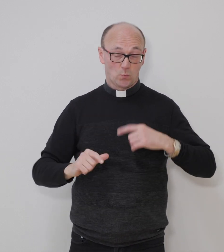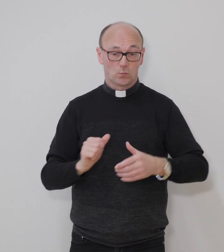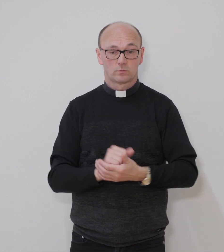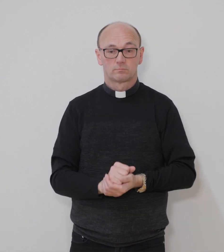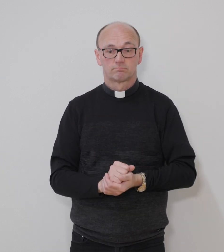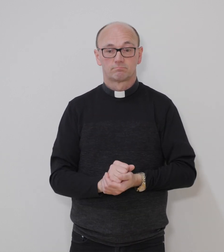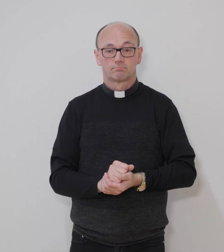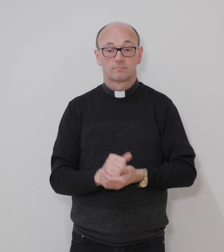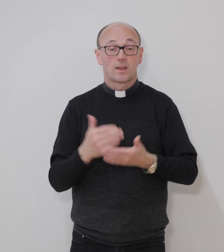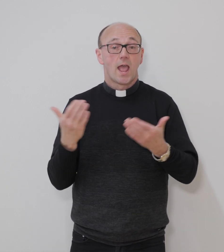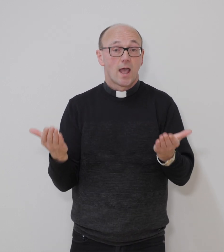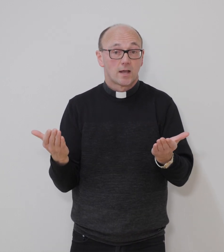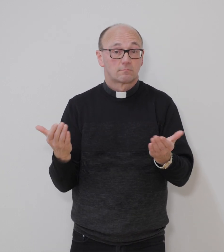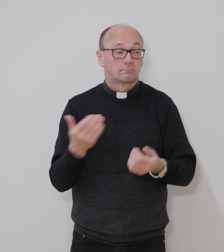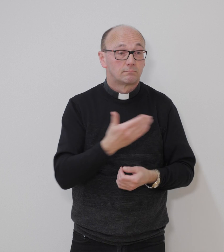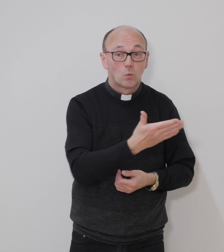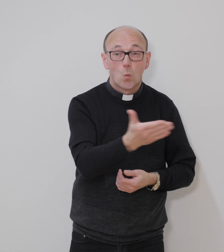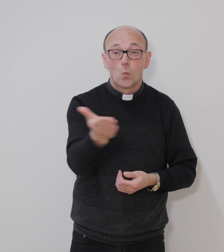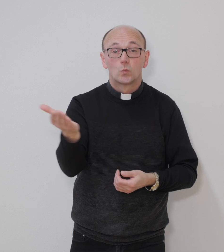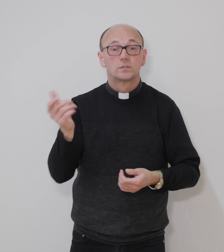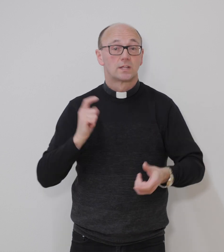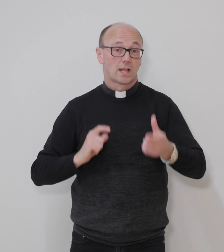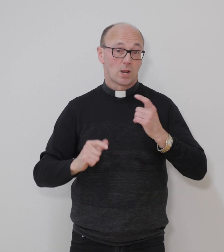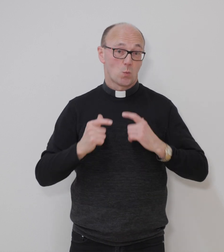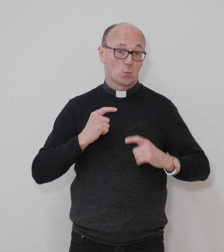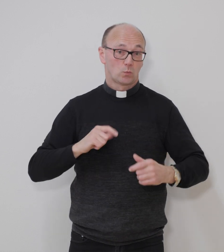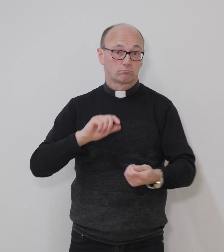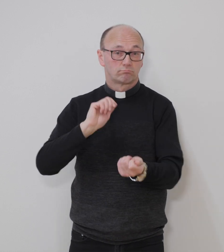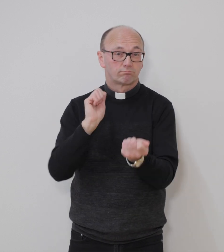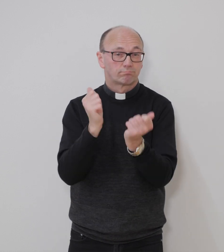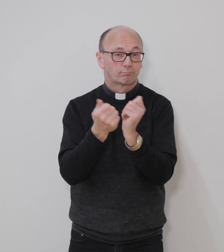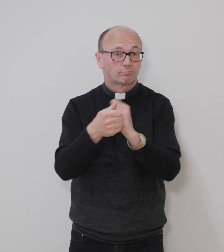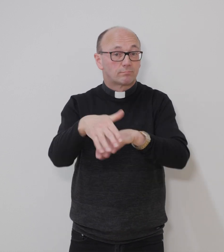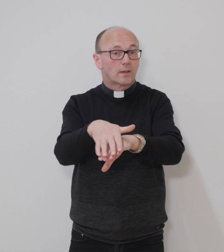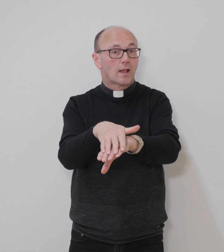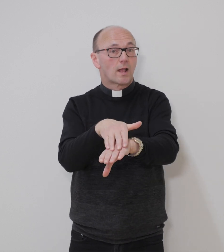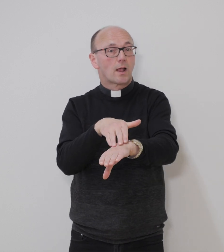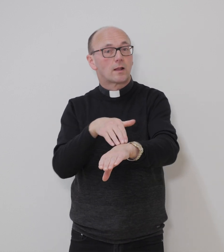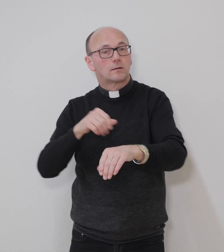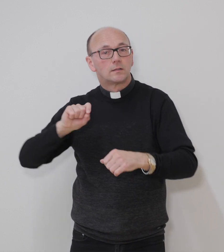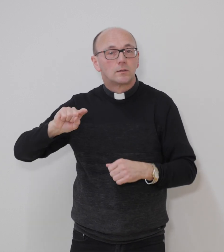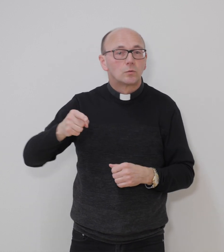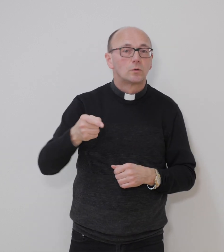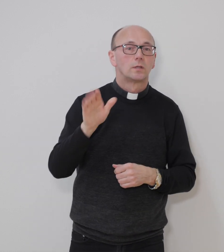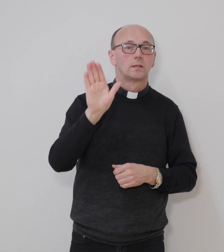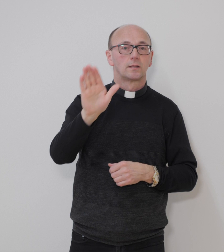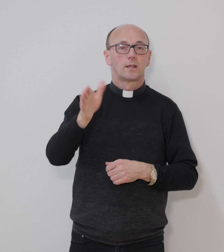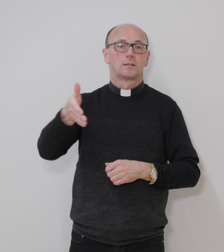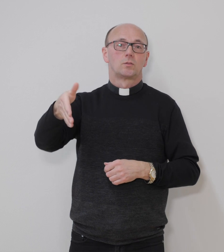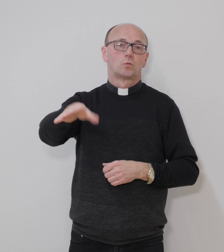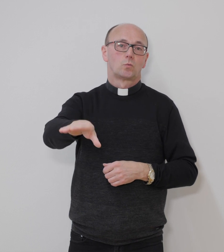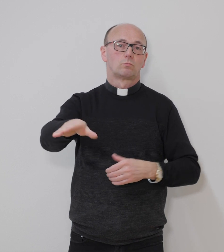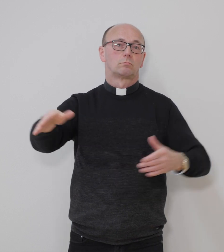Not. Herr Jesus, wende unsere Not zum Heil